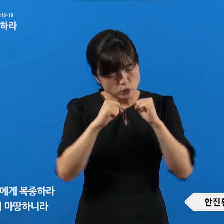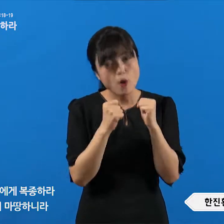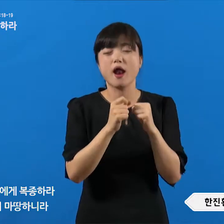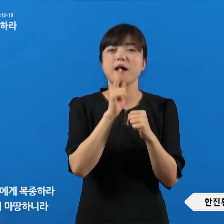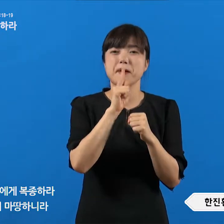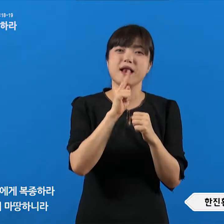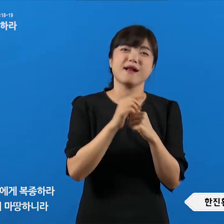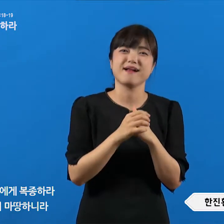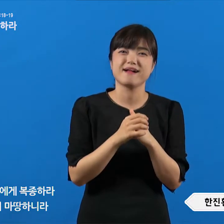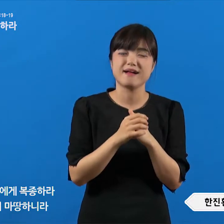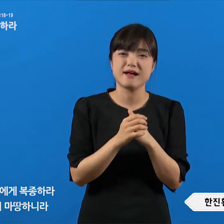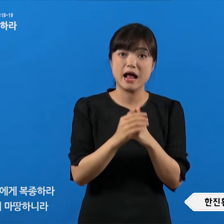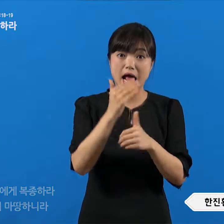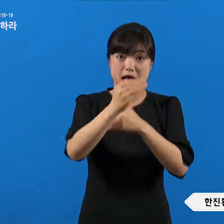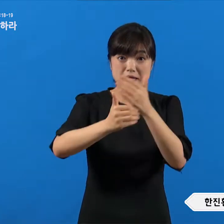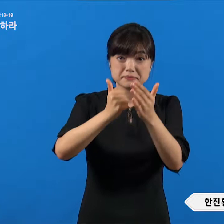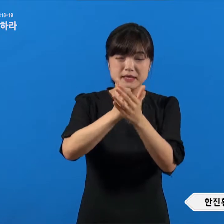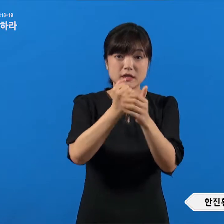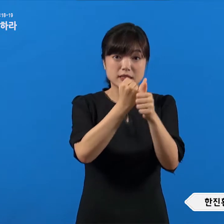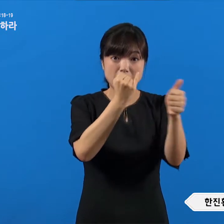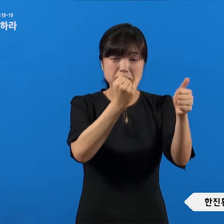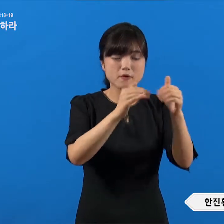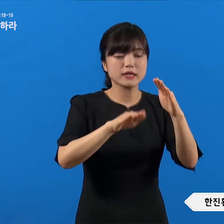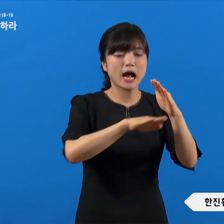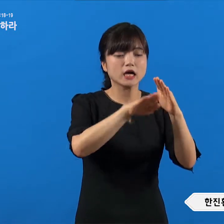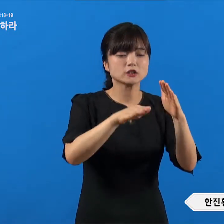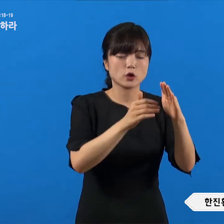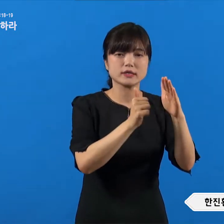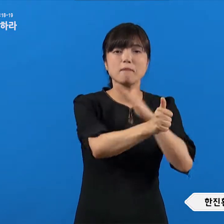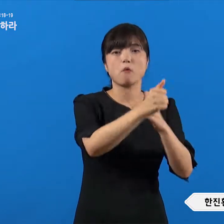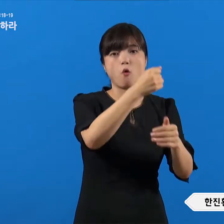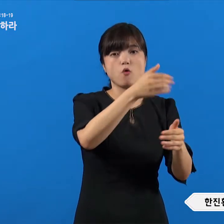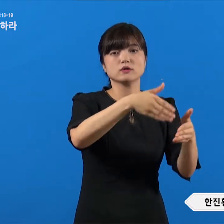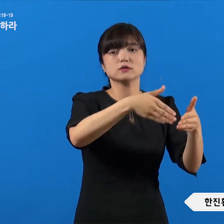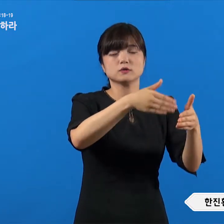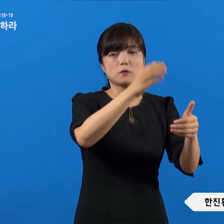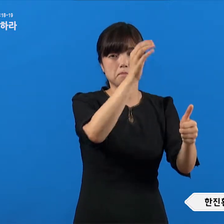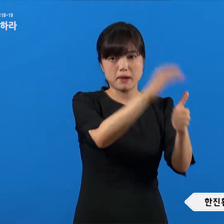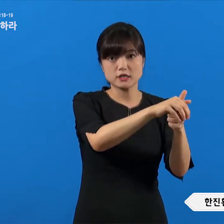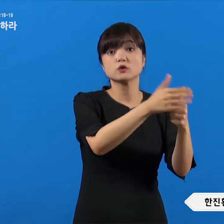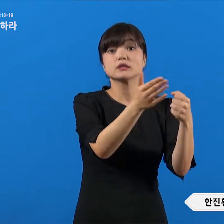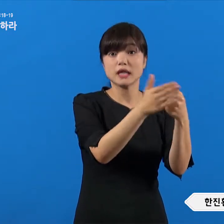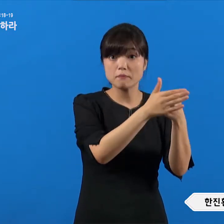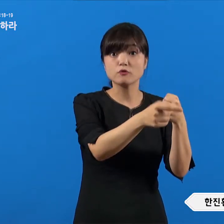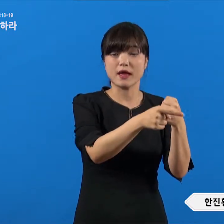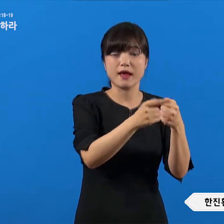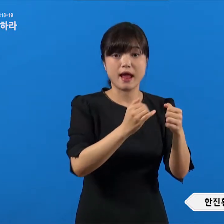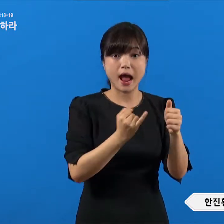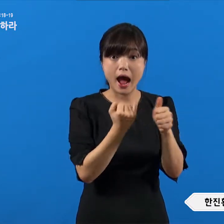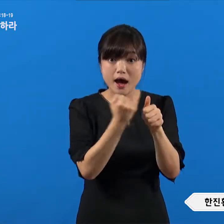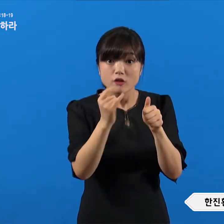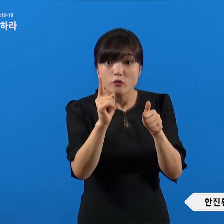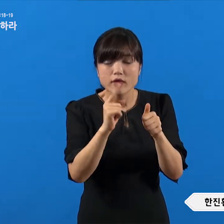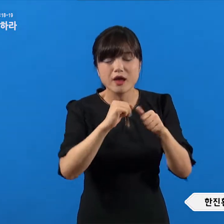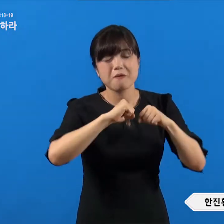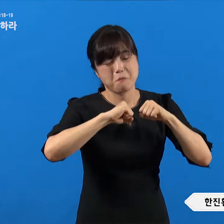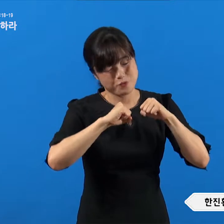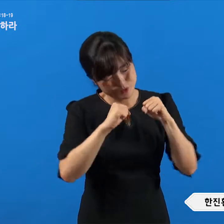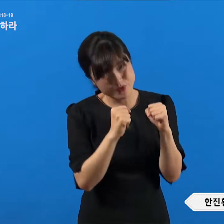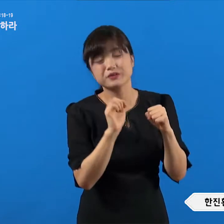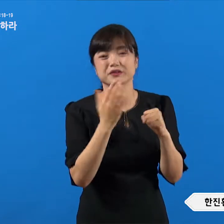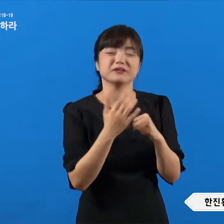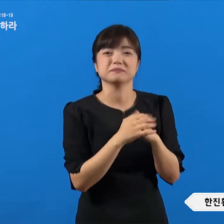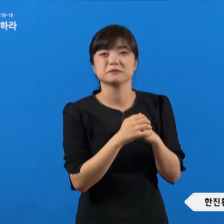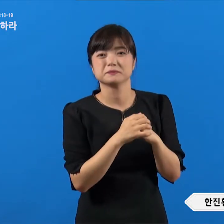한 것입니다. 하나님께서 남편을 가정의 머리로 세우셨기 때문에 그래서 아내는 복종해야 된다